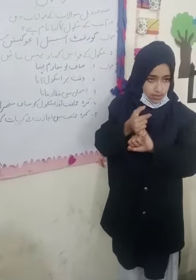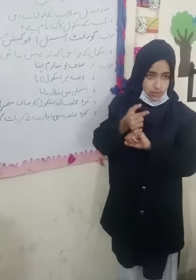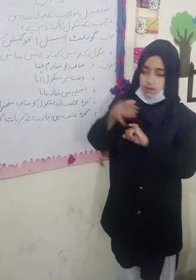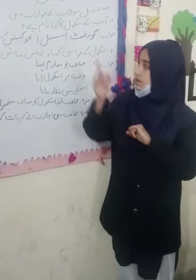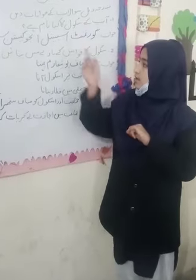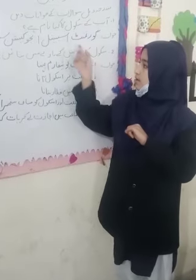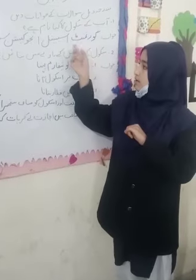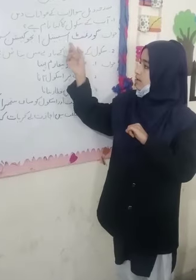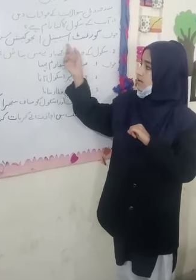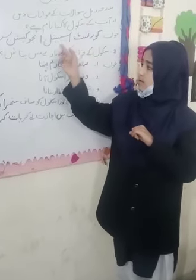स्पेशल